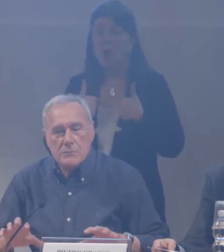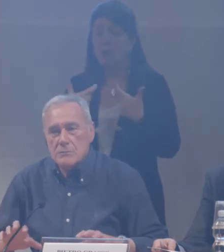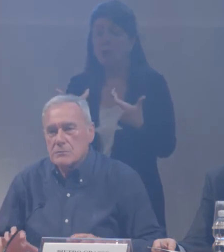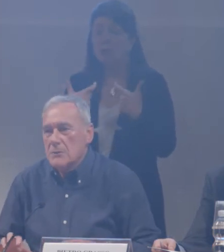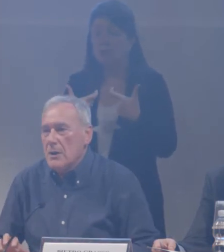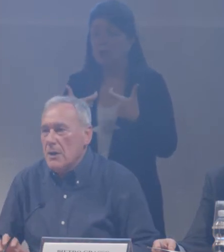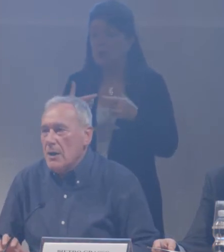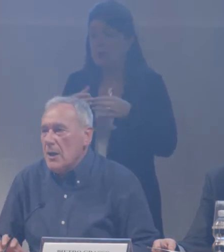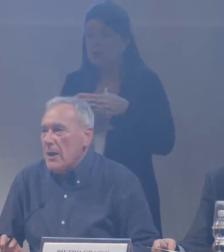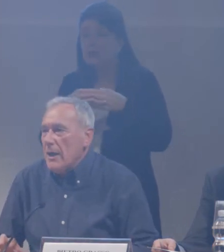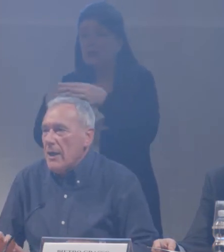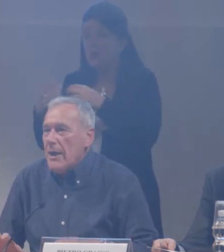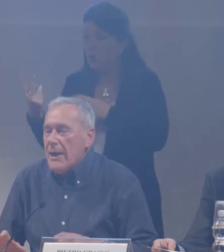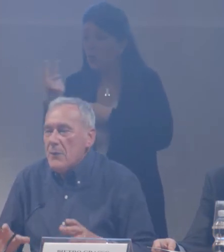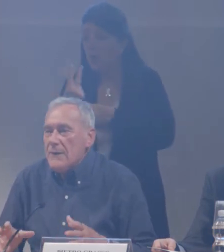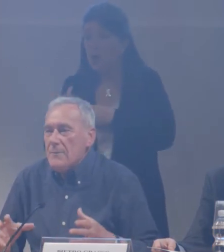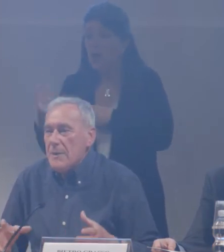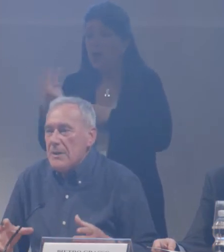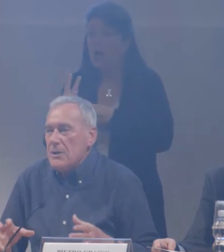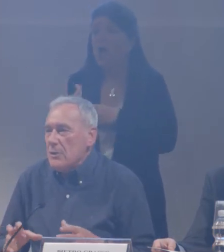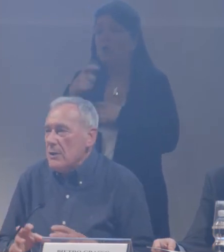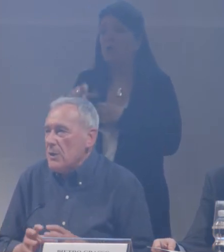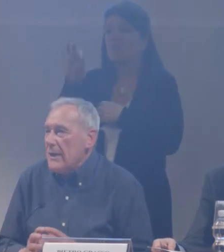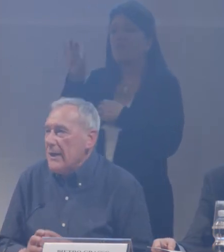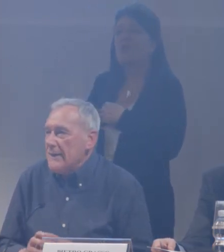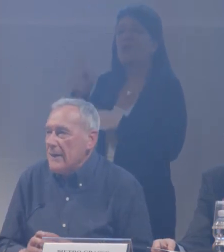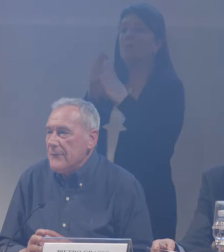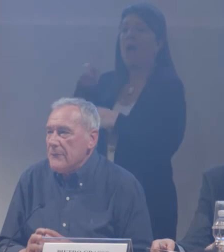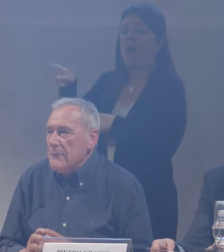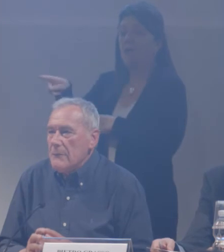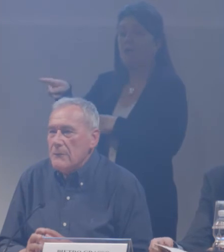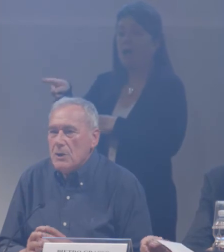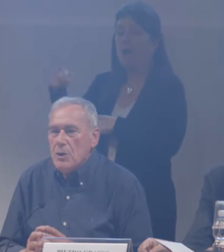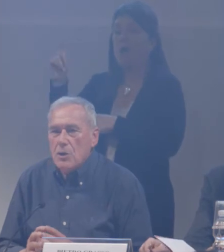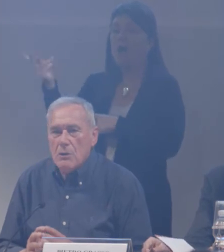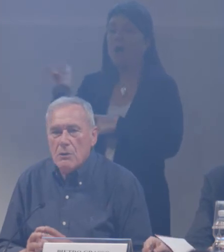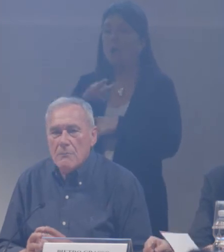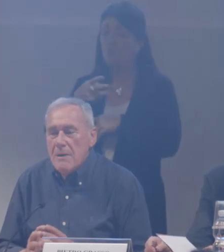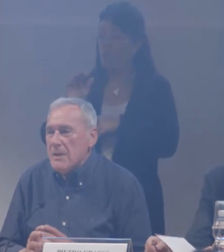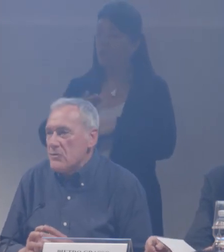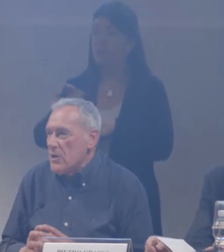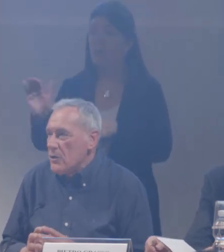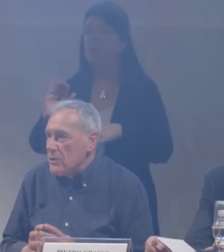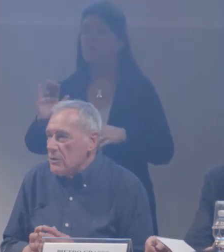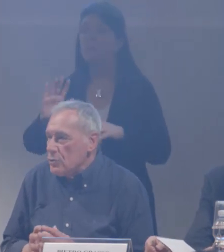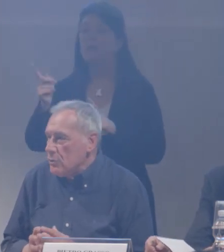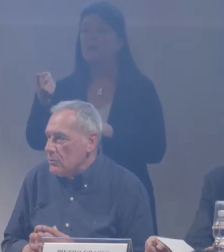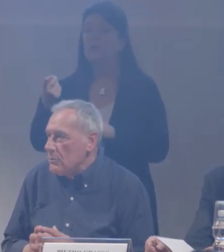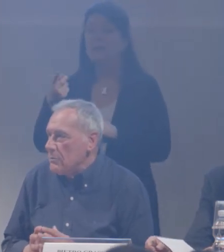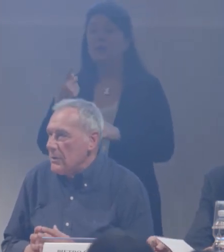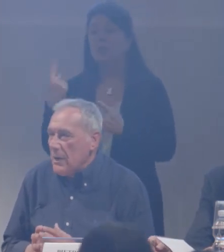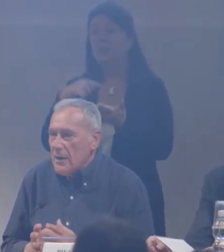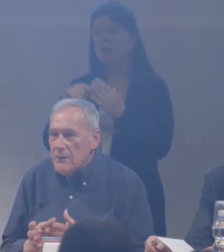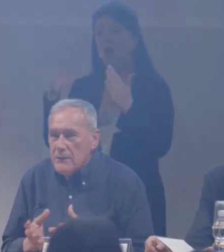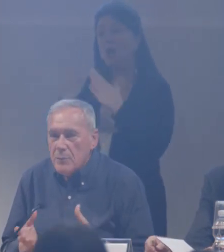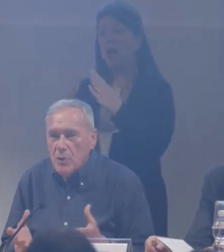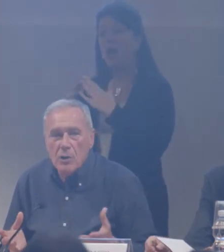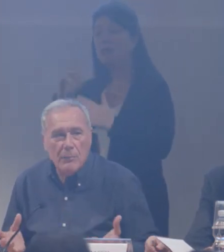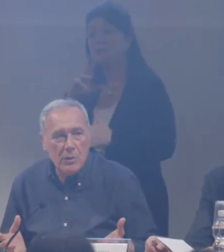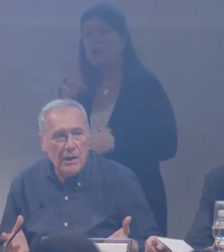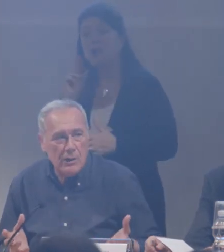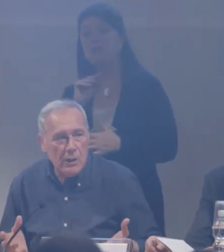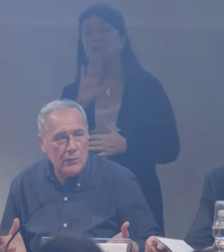mafiosi. E queste bambine, tornando a casa, dicono: mamma, ci hanno detto che si